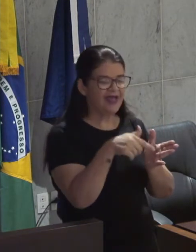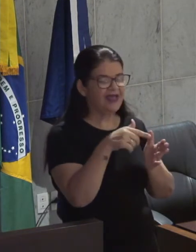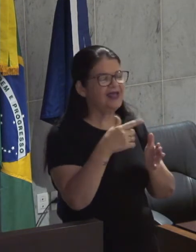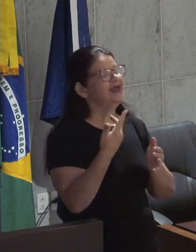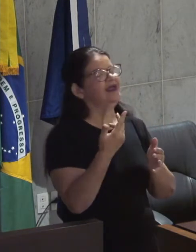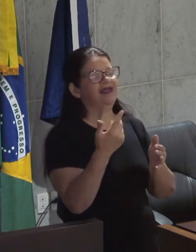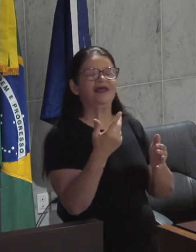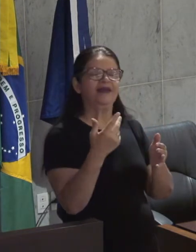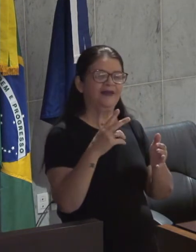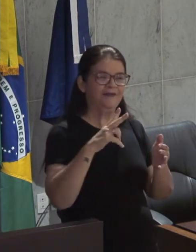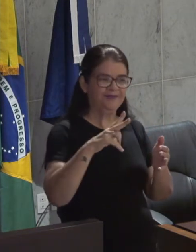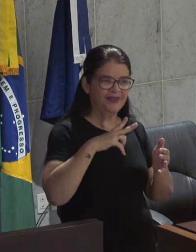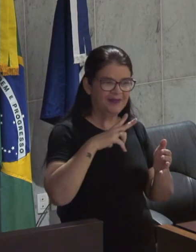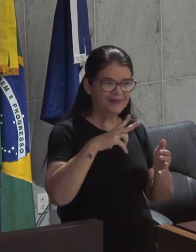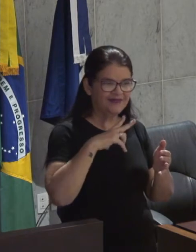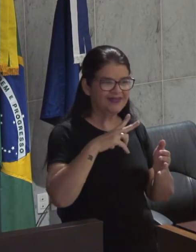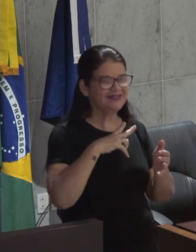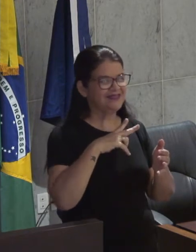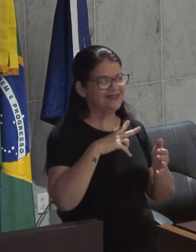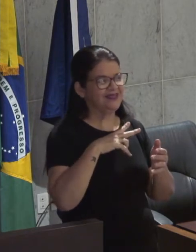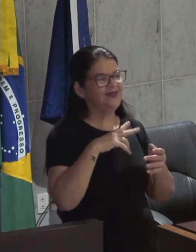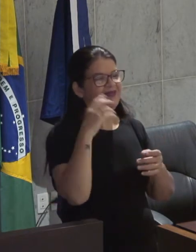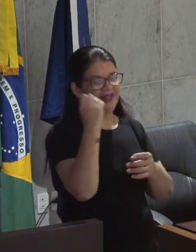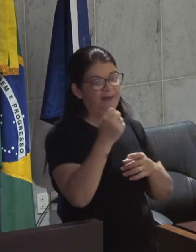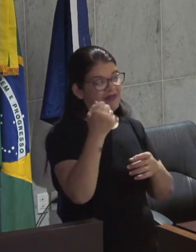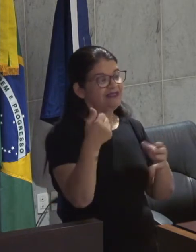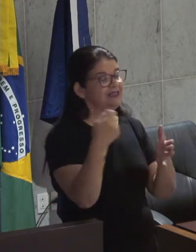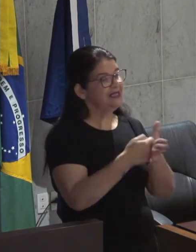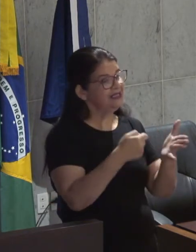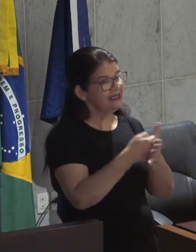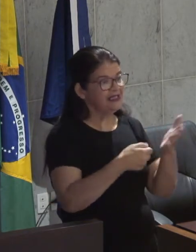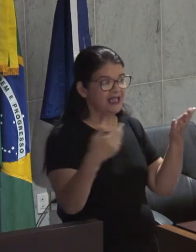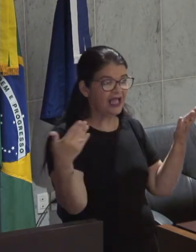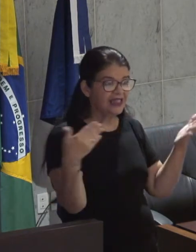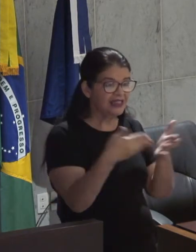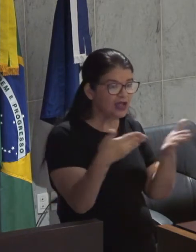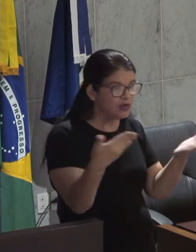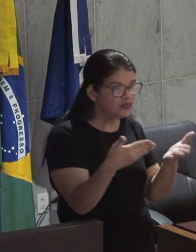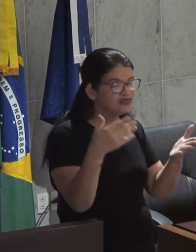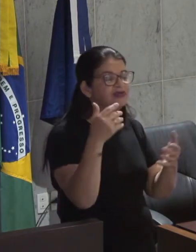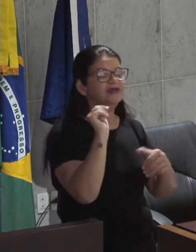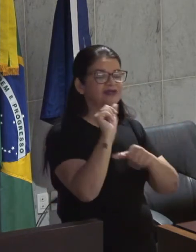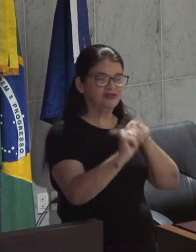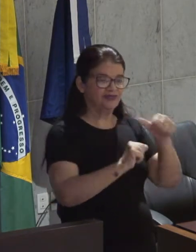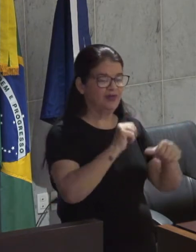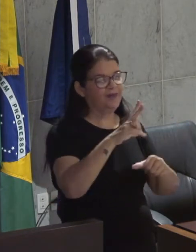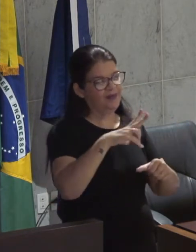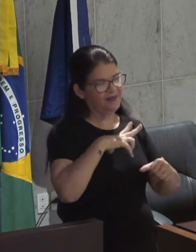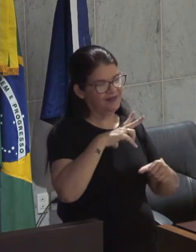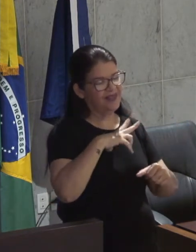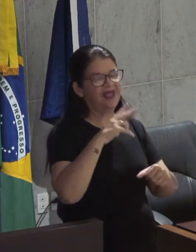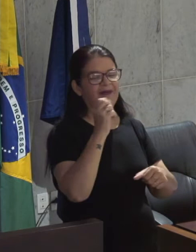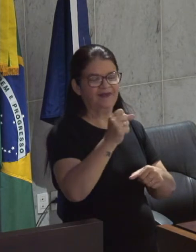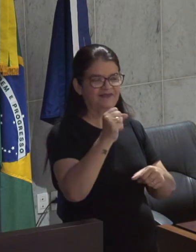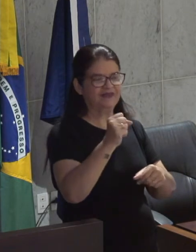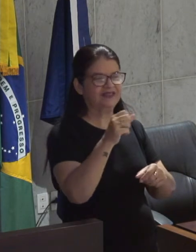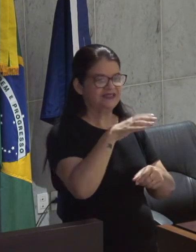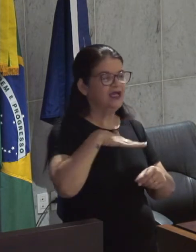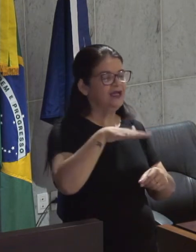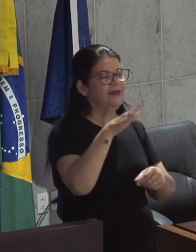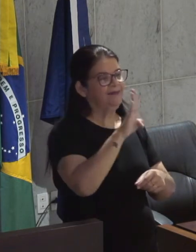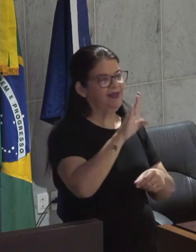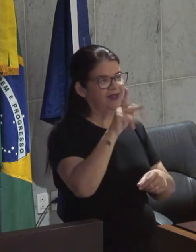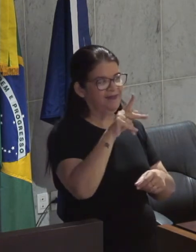privatização da Previdência, e é o que ele tenta até hoje, privatizar a Previdência Pública. Nós tiramos o BPC, nós tiramos